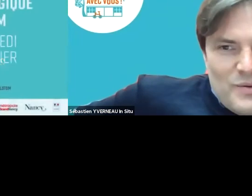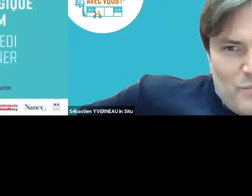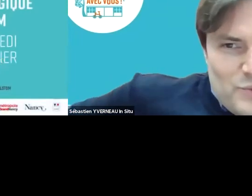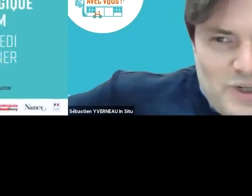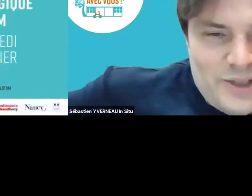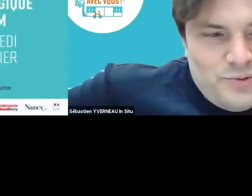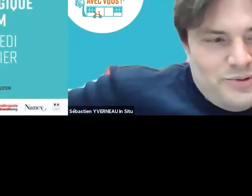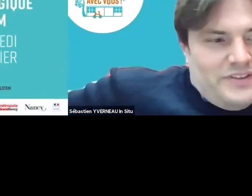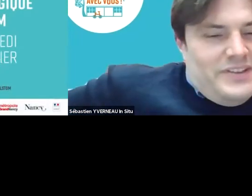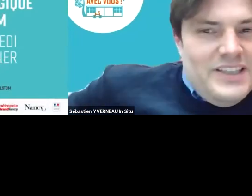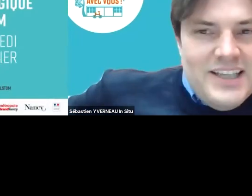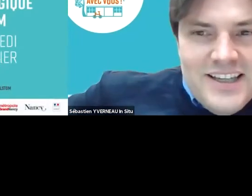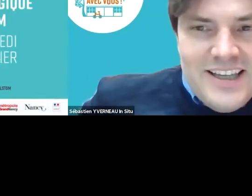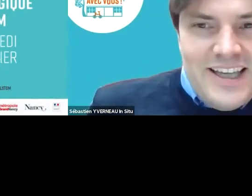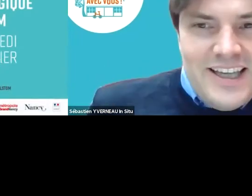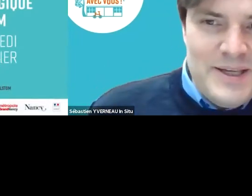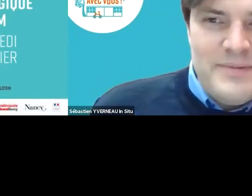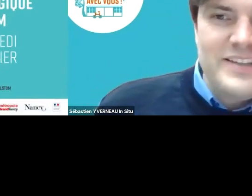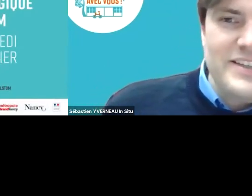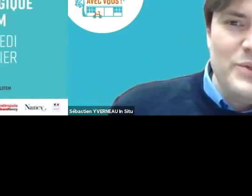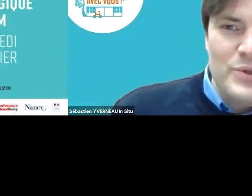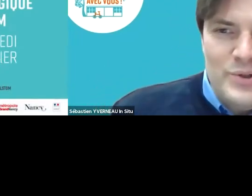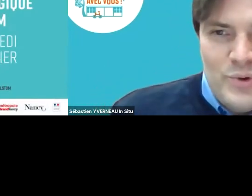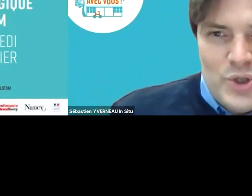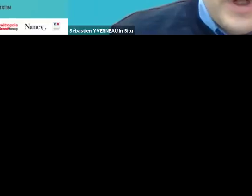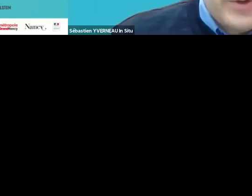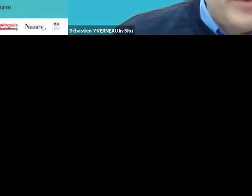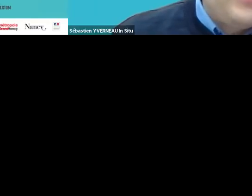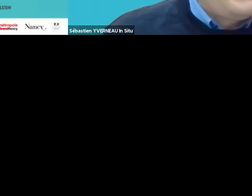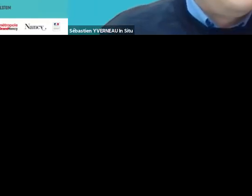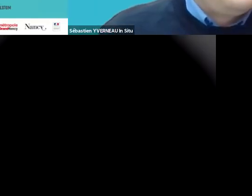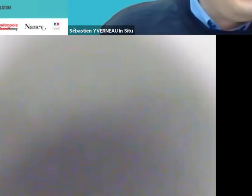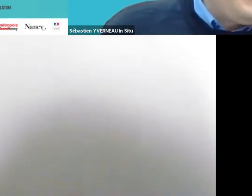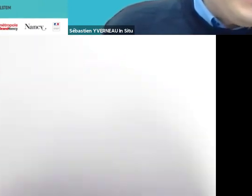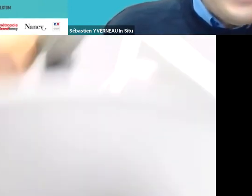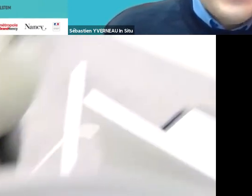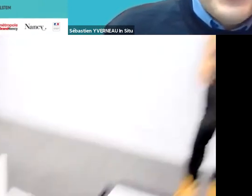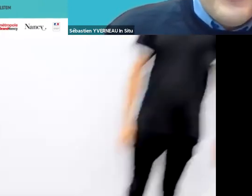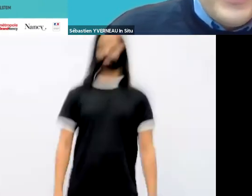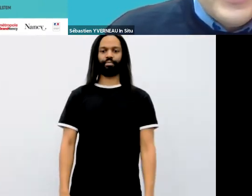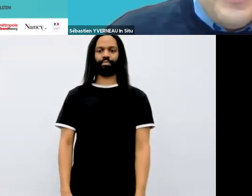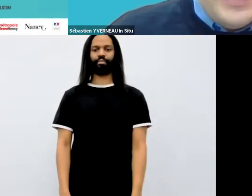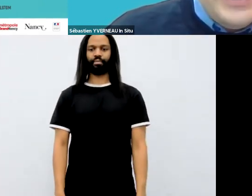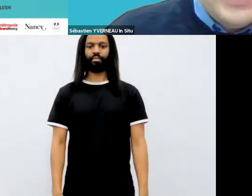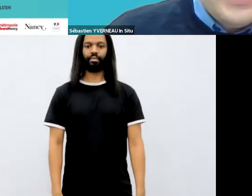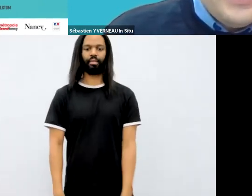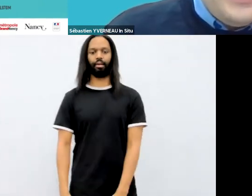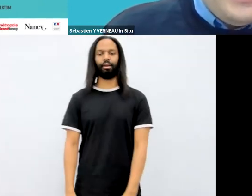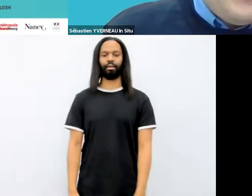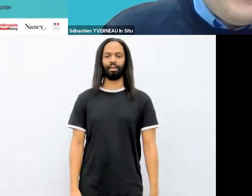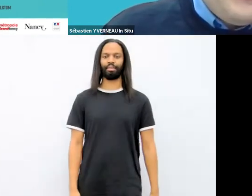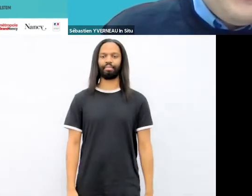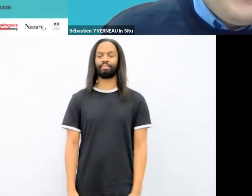Bonsoir à tous et merci de nous rejoindre pour cette conférence numérique